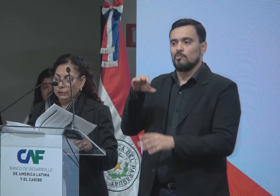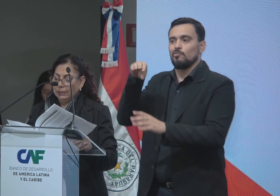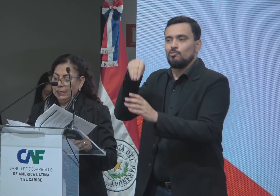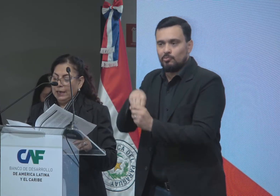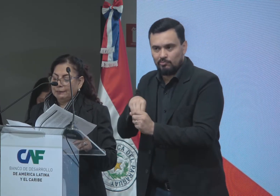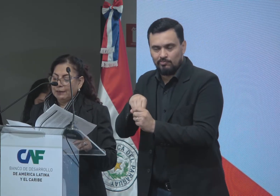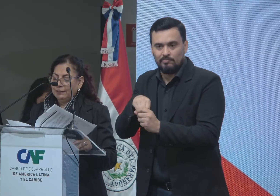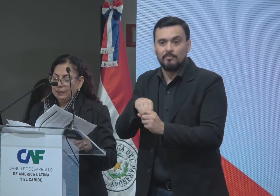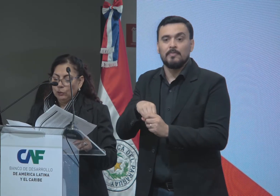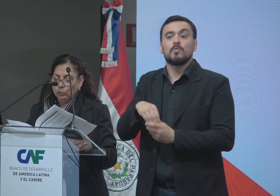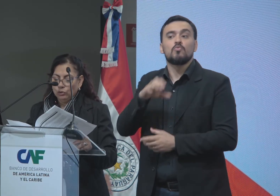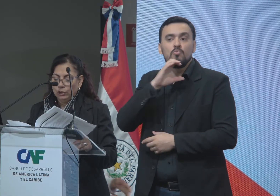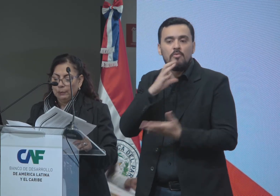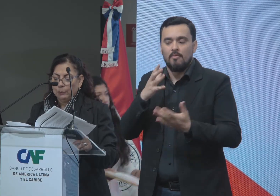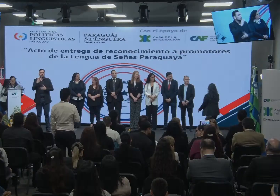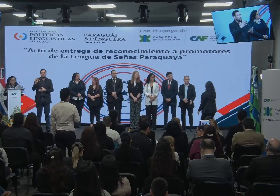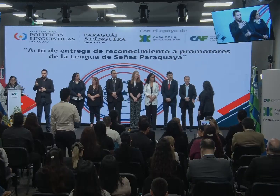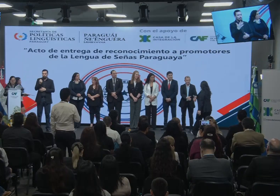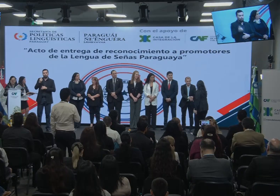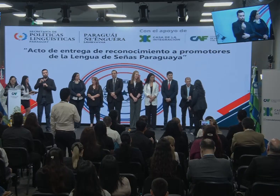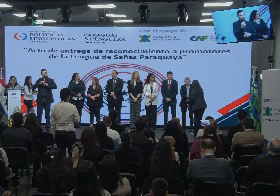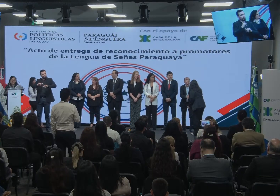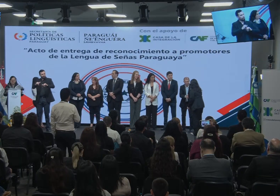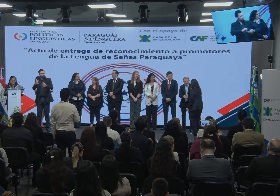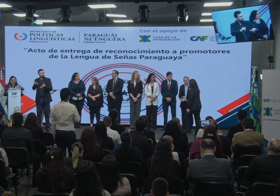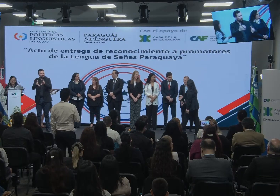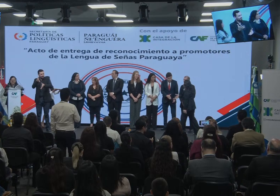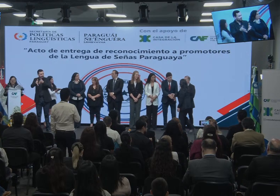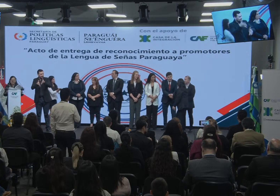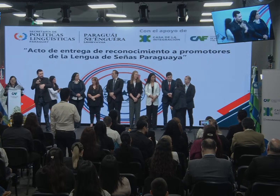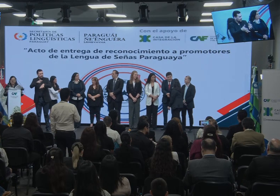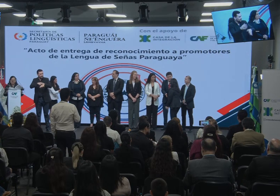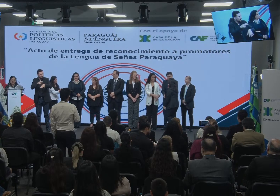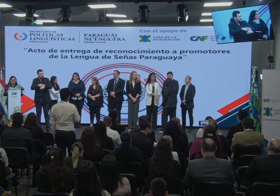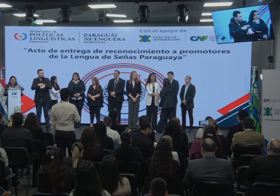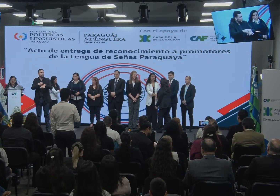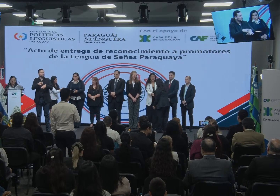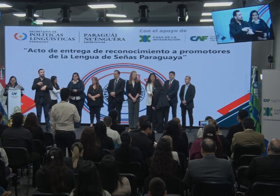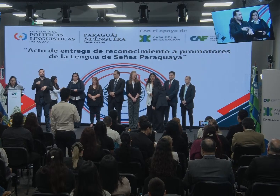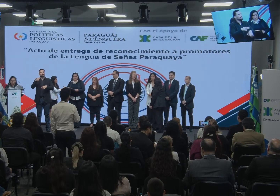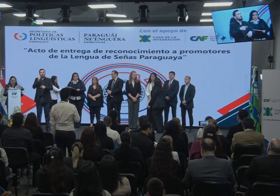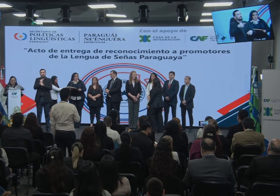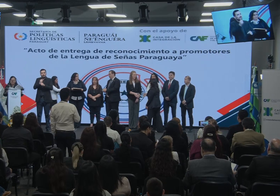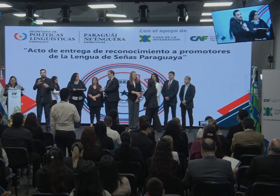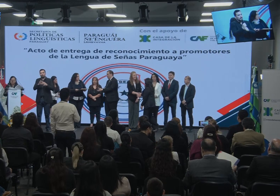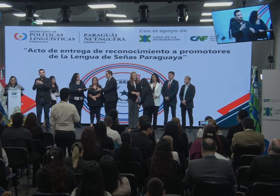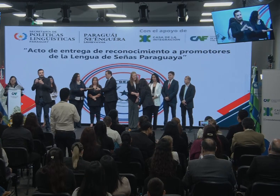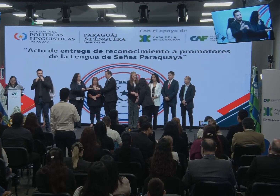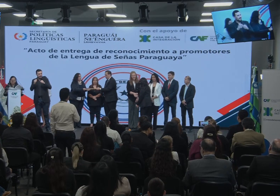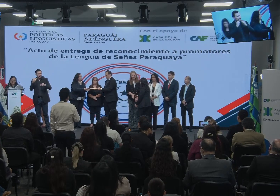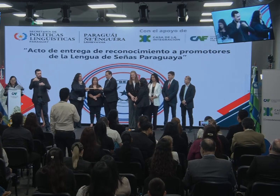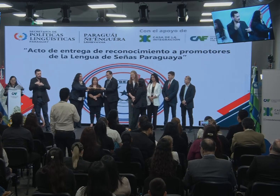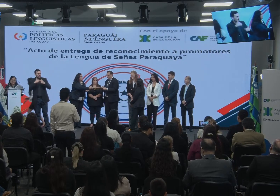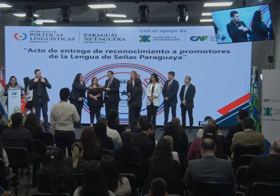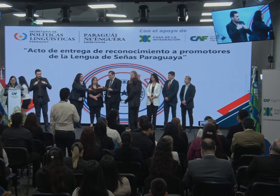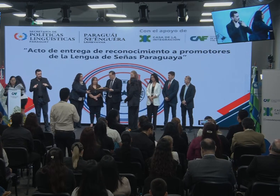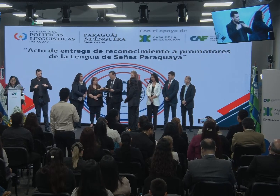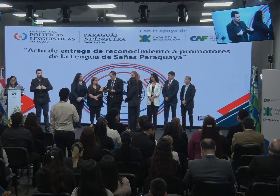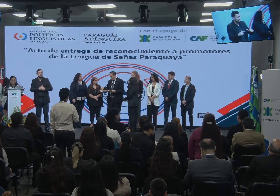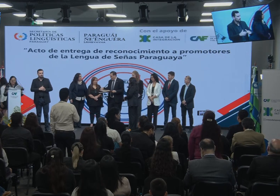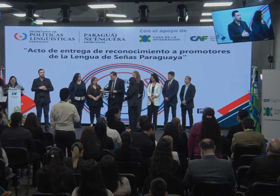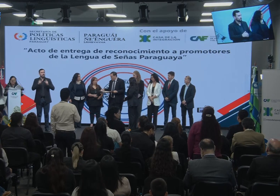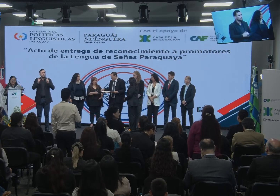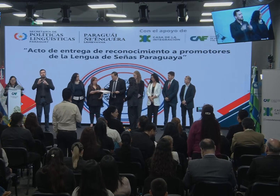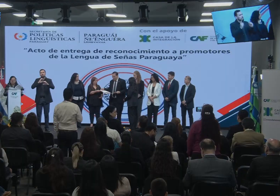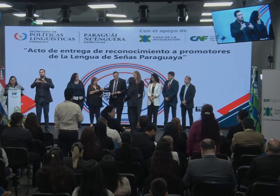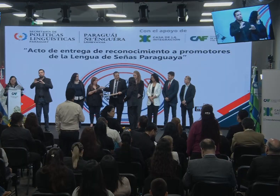inclusión a través del uso y la promoción de la lengua de señas en la gestión misional y en los servicios de extensión